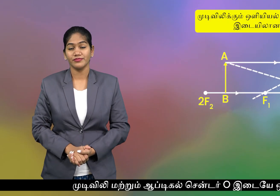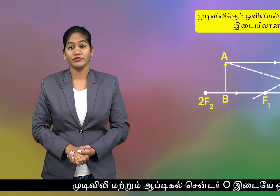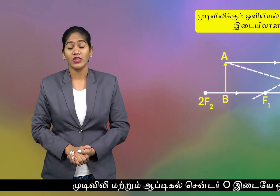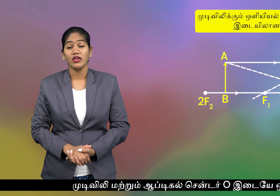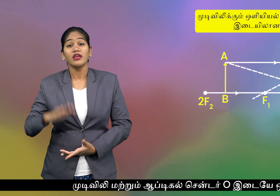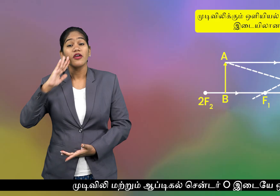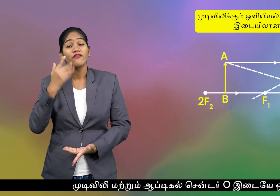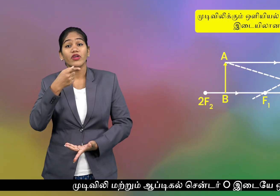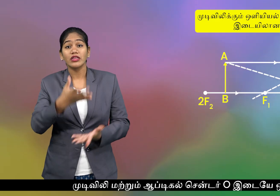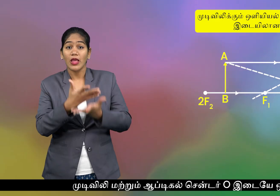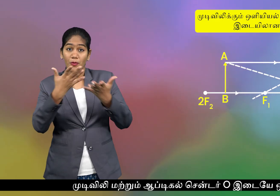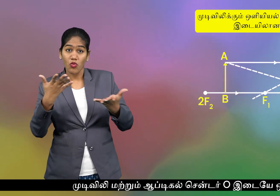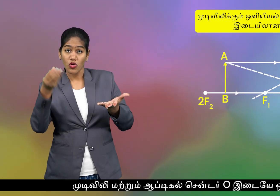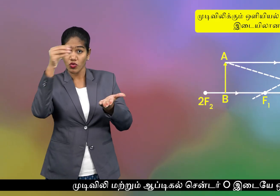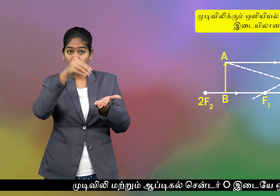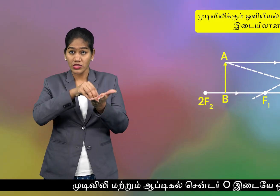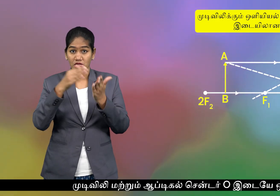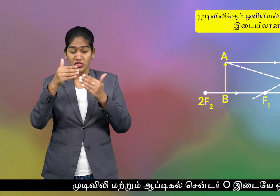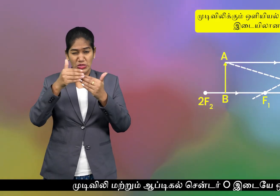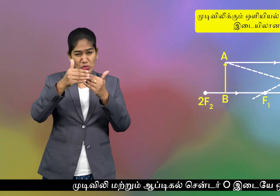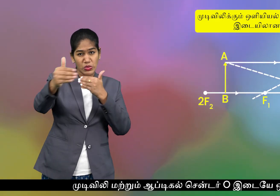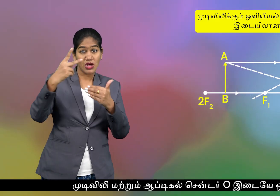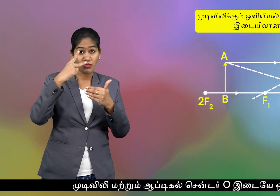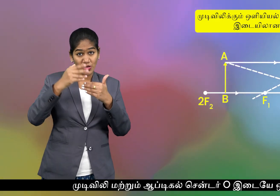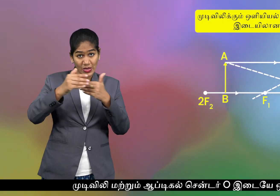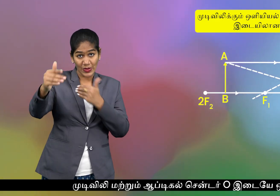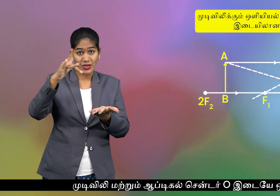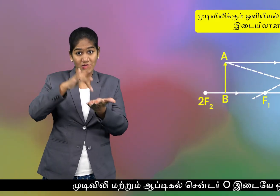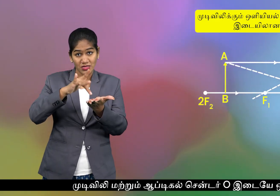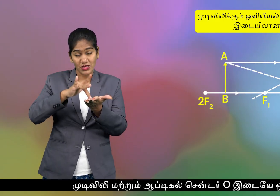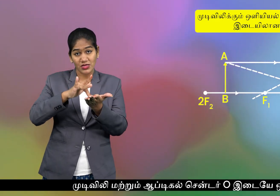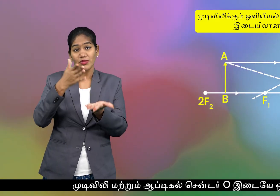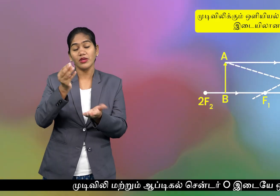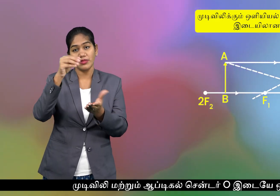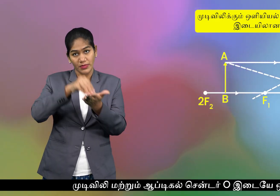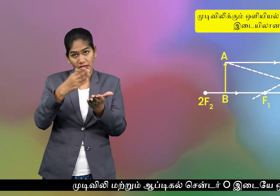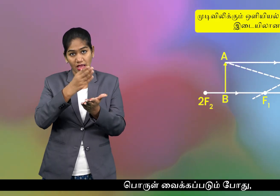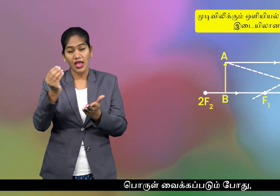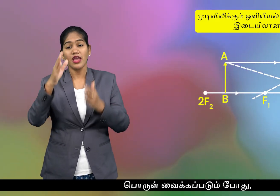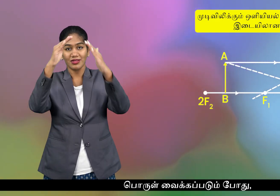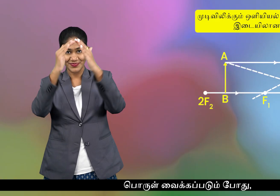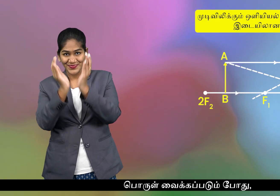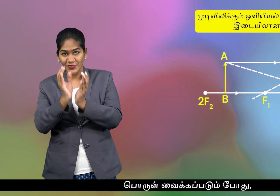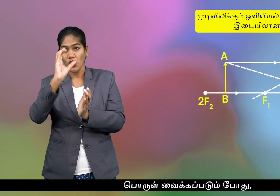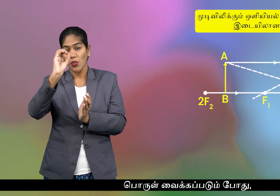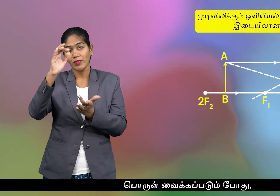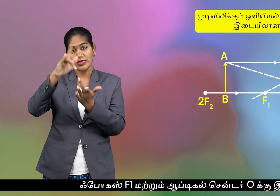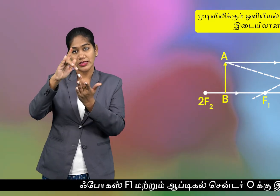முடிவிலி மற்றும் ஒளியியல் மையம் O இடையே ஒரு பொருள் வைக்கப்படும்போது